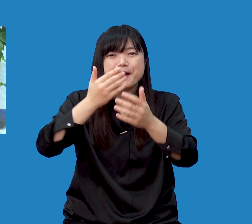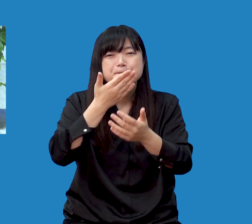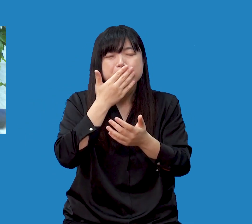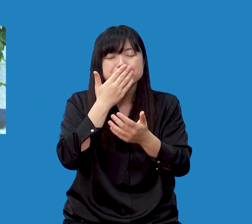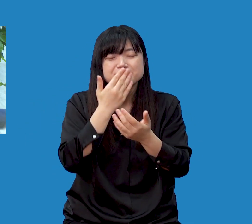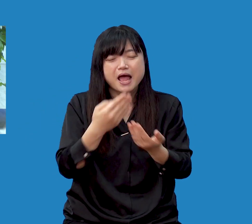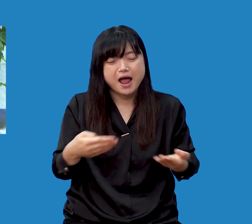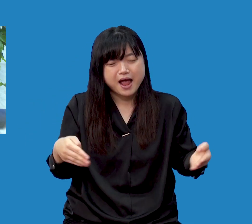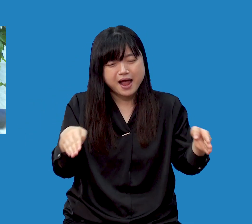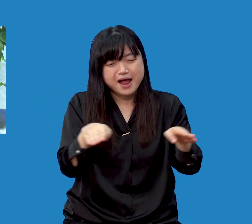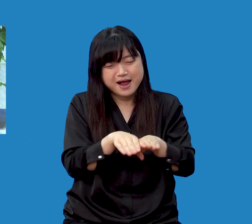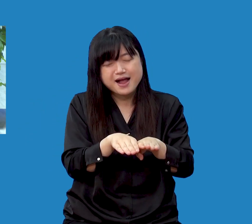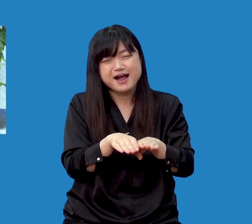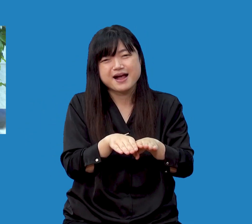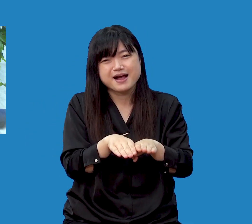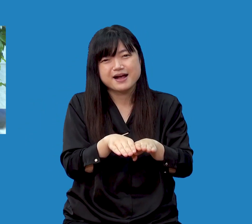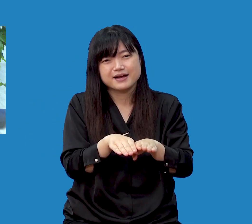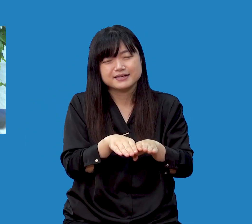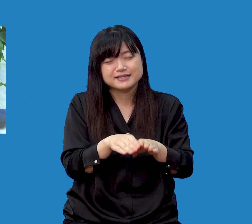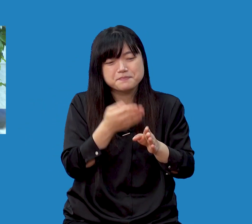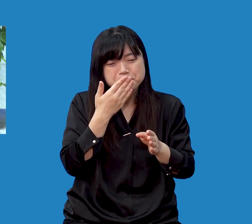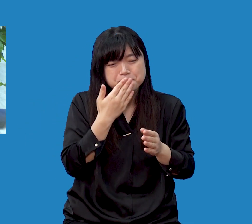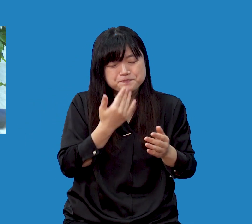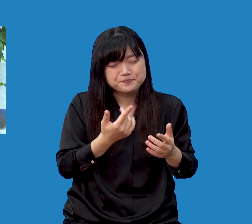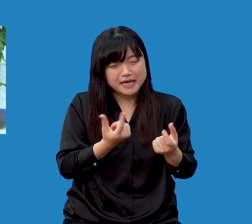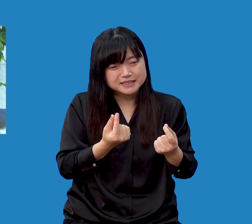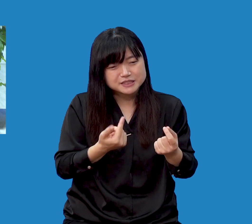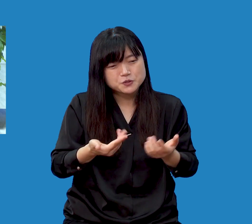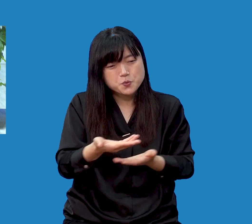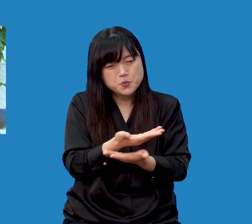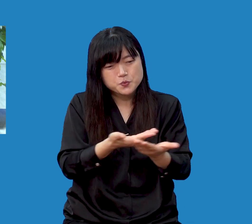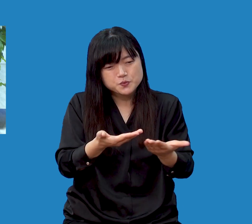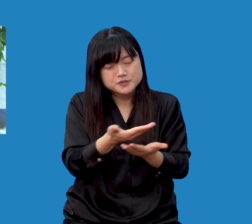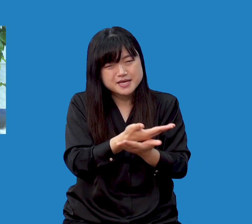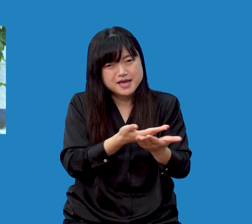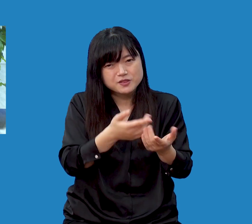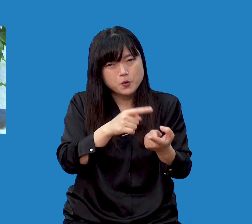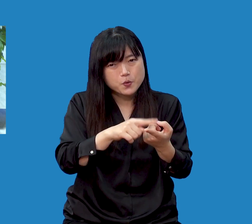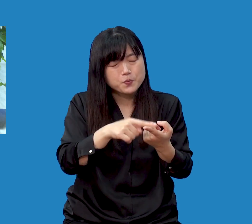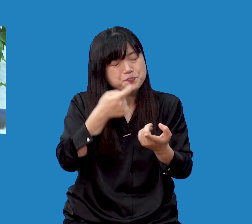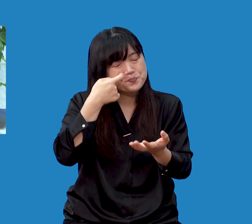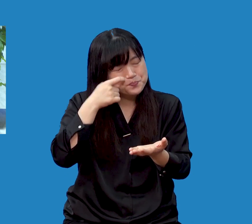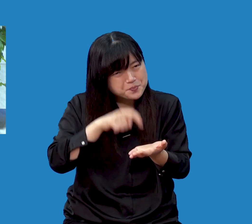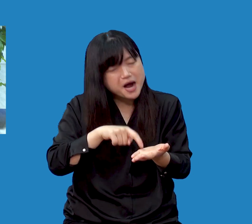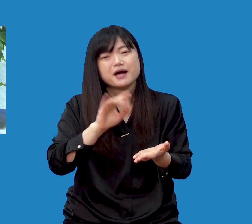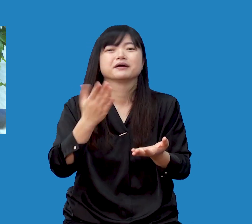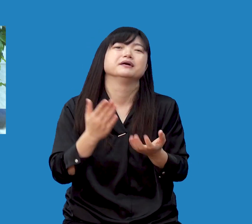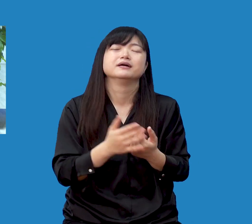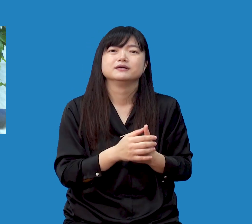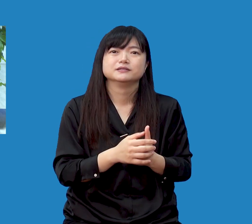밥상 공동체에서, 식탁 공동체에서 이 사건이 벌어지지 않았습니까?